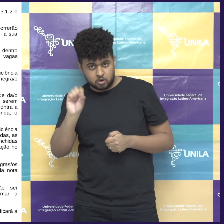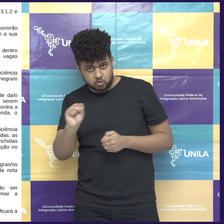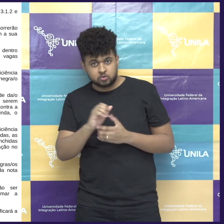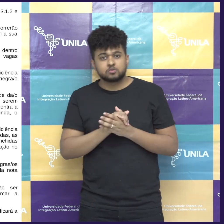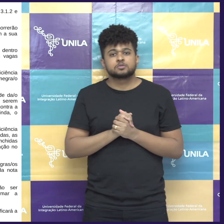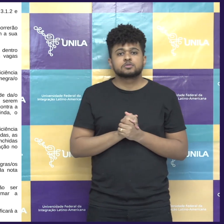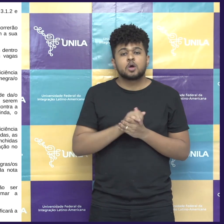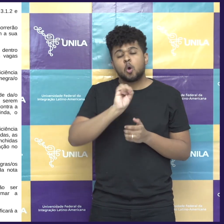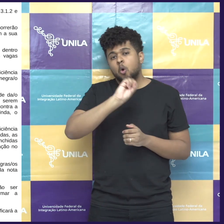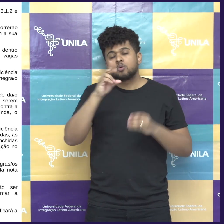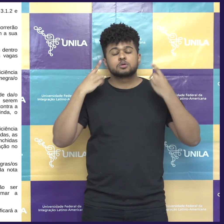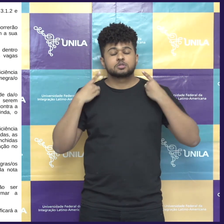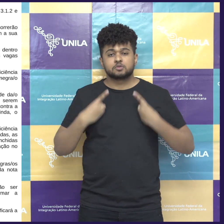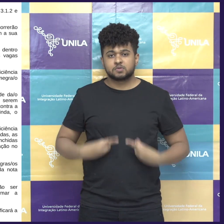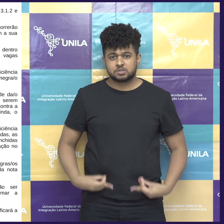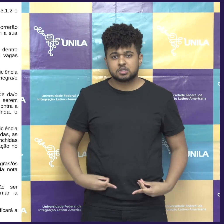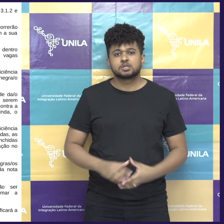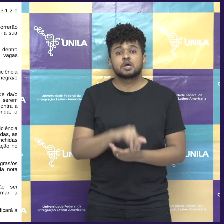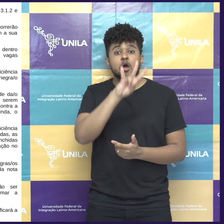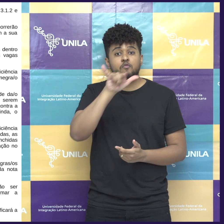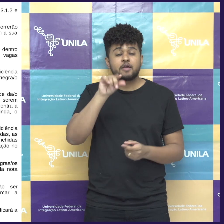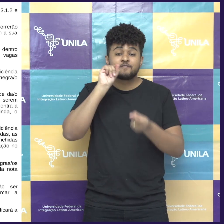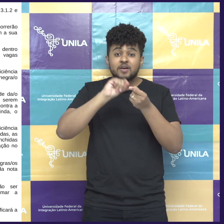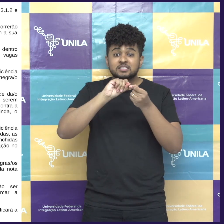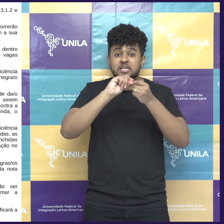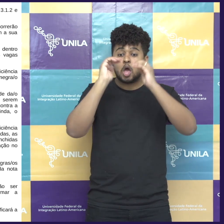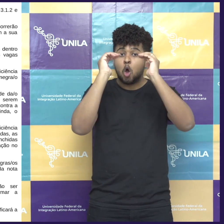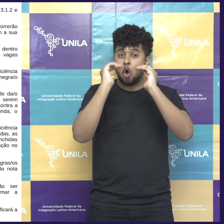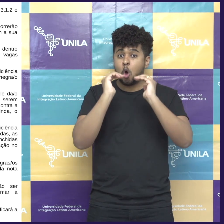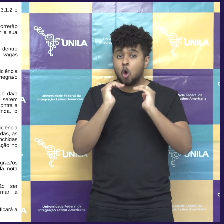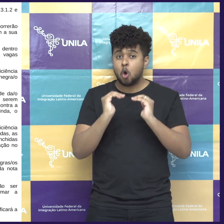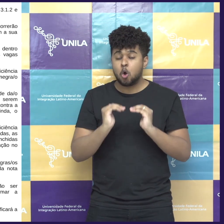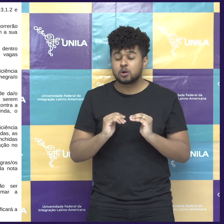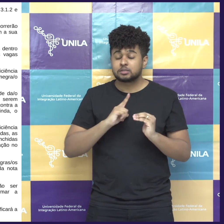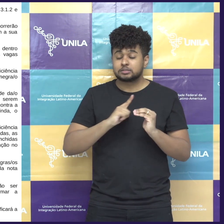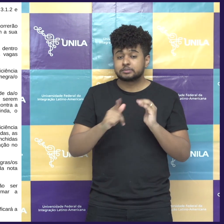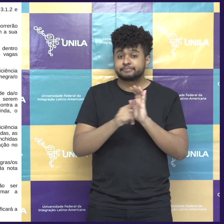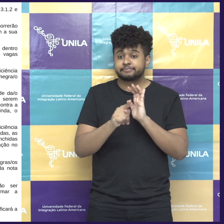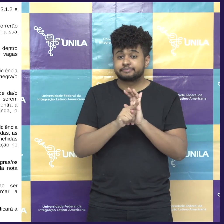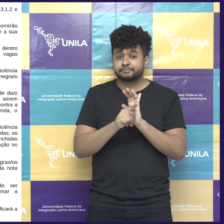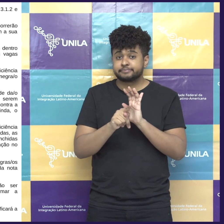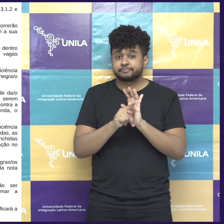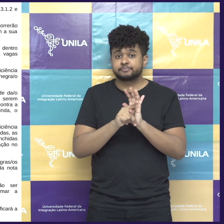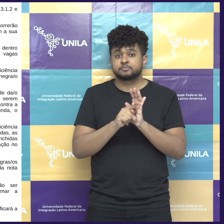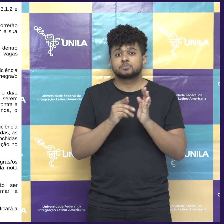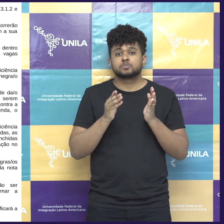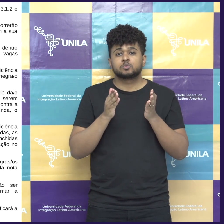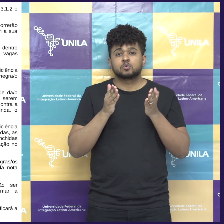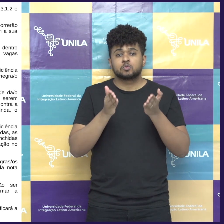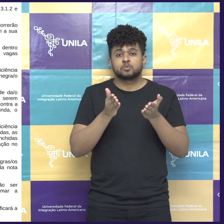pardos ou com deficiência será feito pela ordem decrescente da ordem.